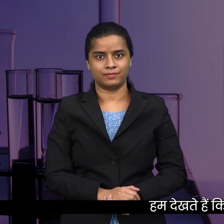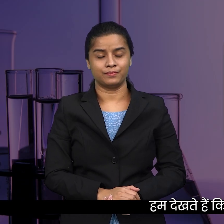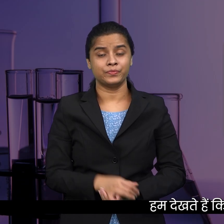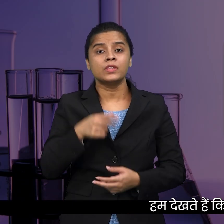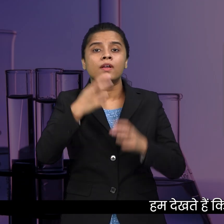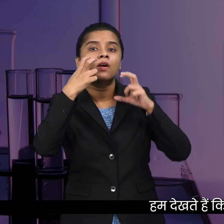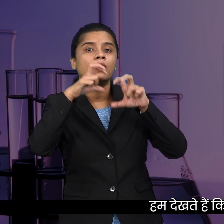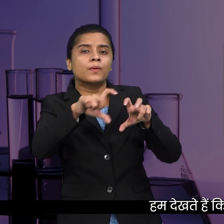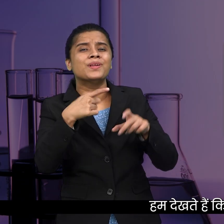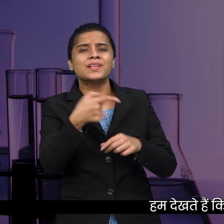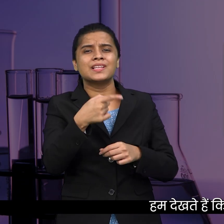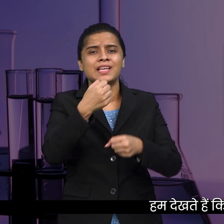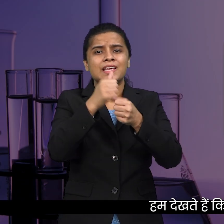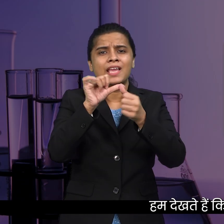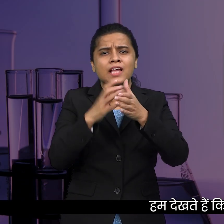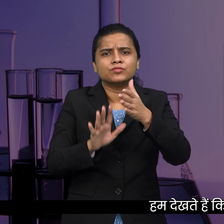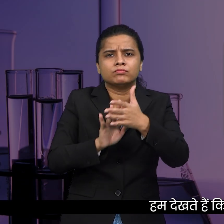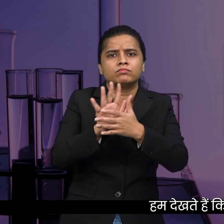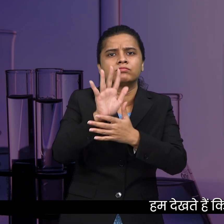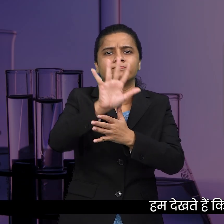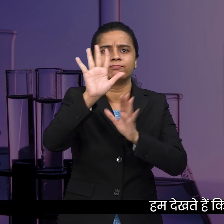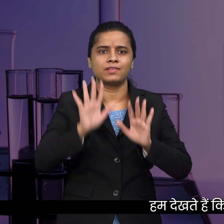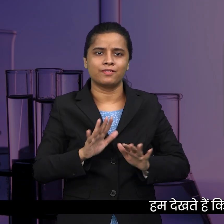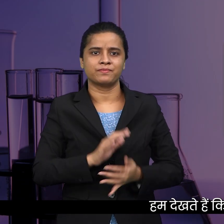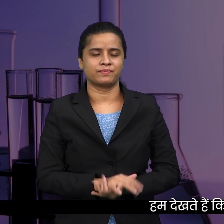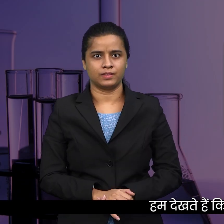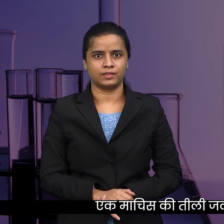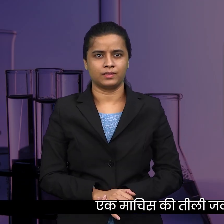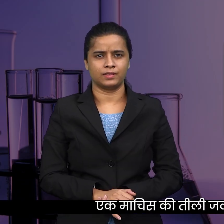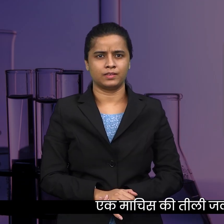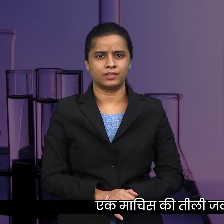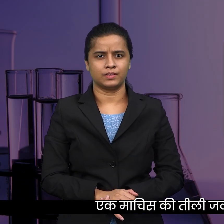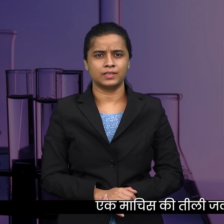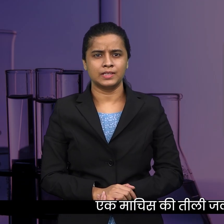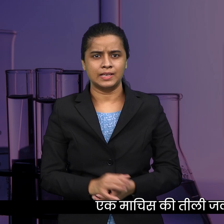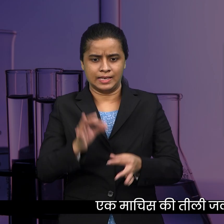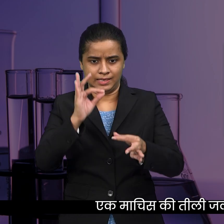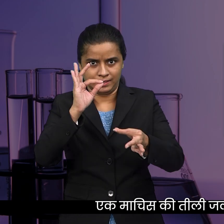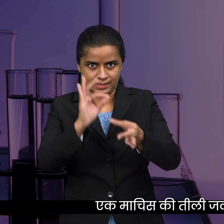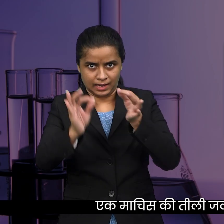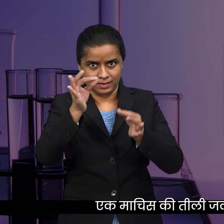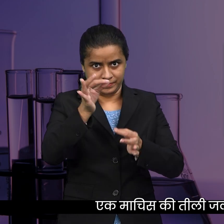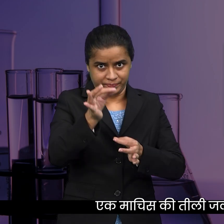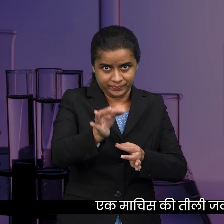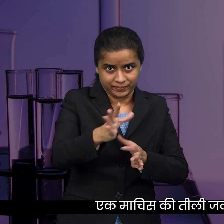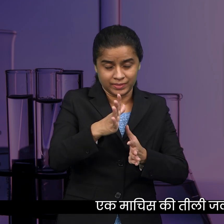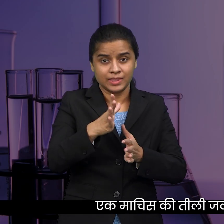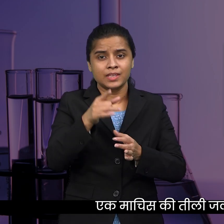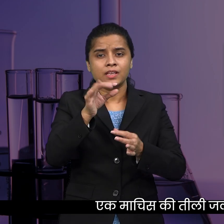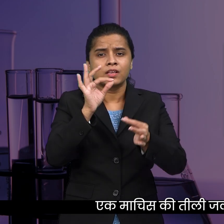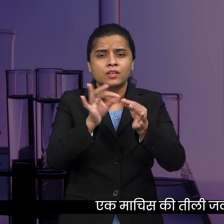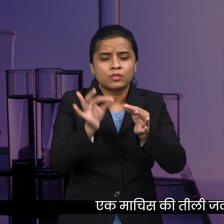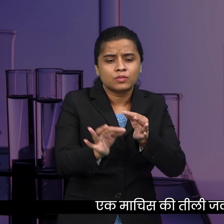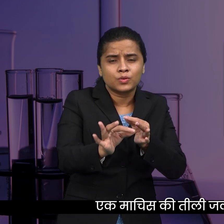हम देखते हैं कि कुछ गैस निकल रही है। एक माचिस की तीली जलाएं और